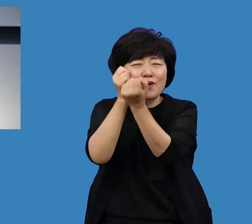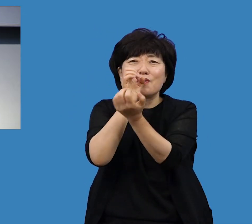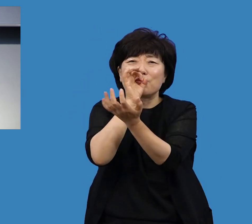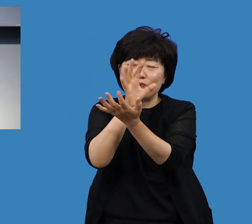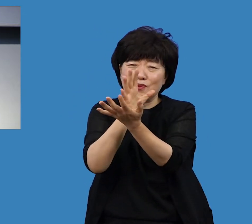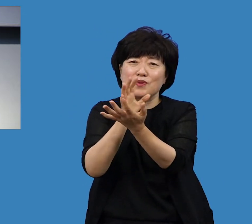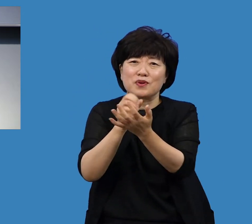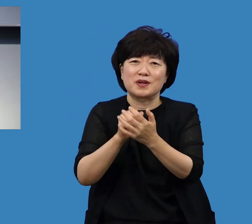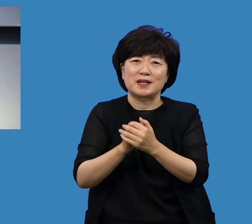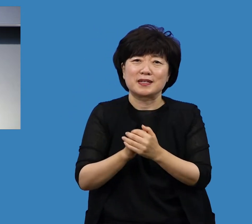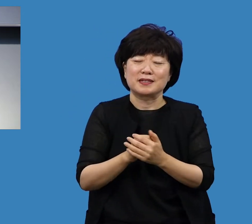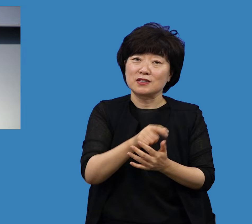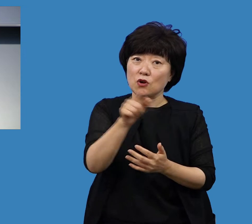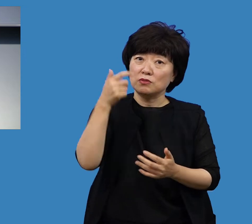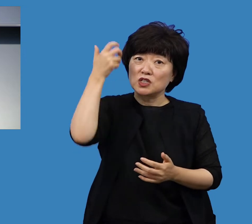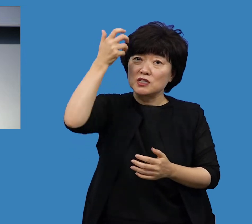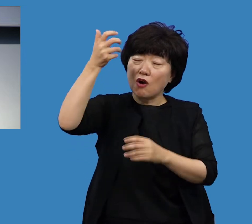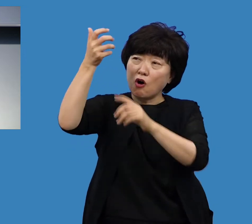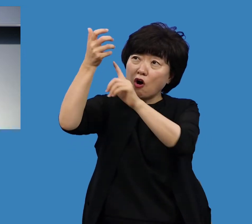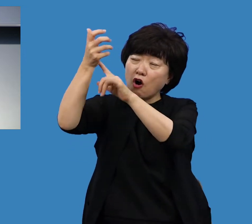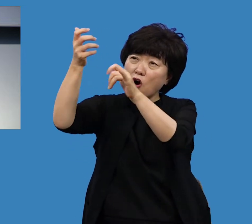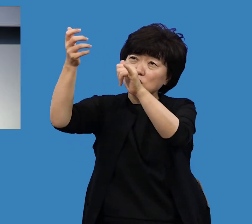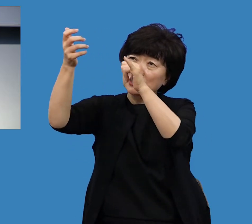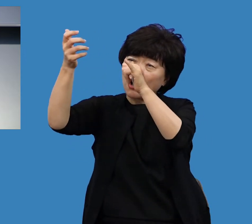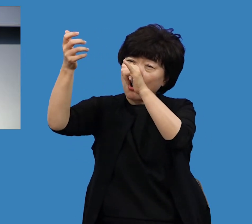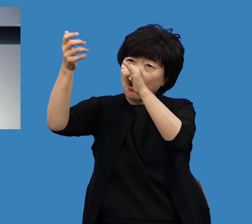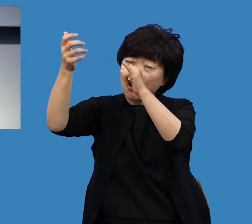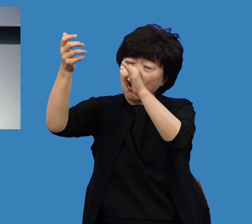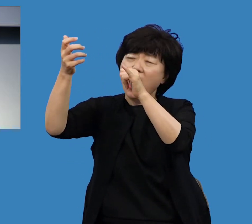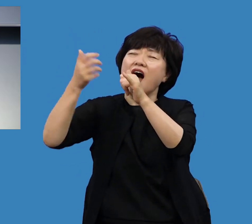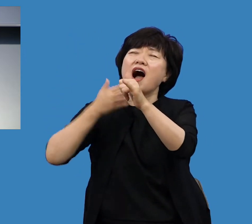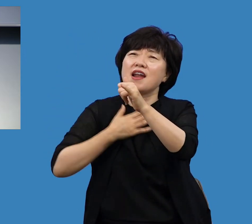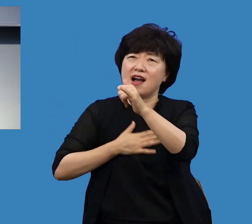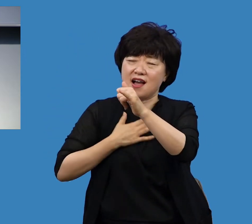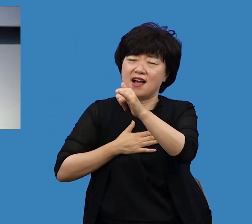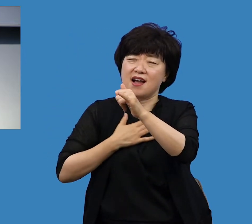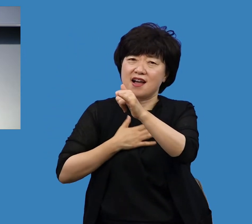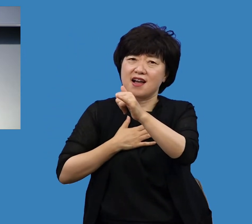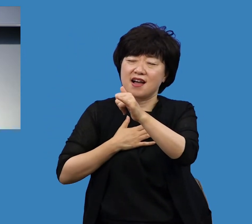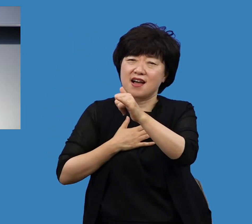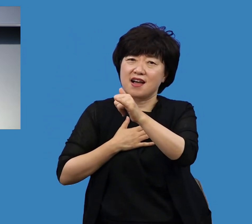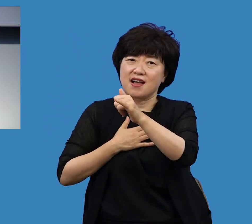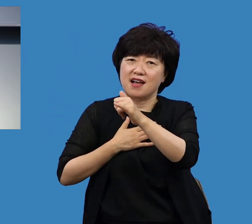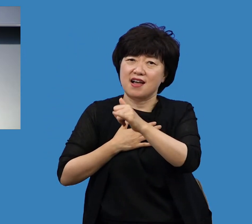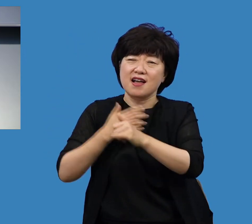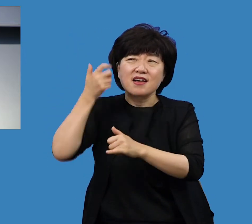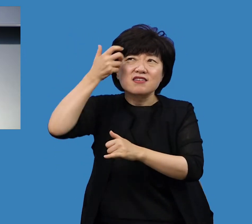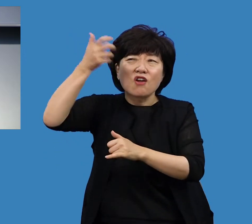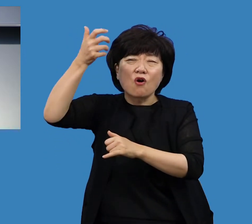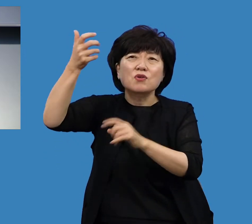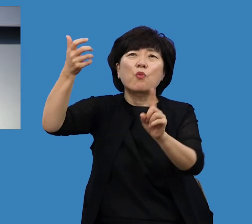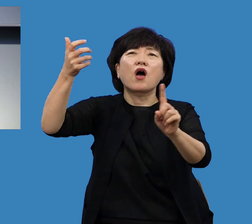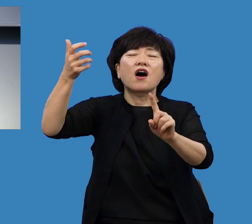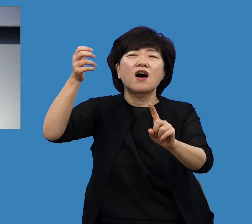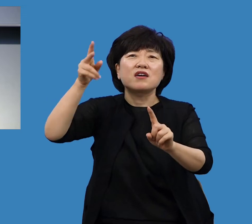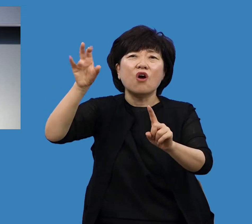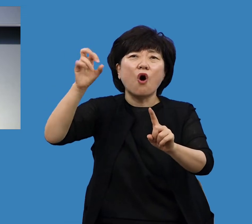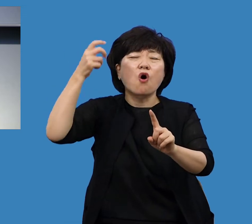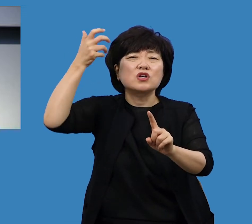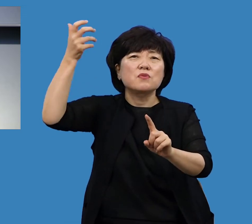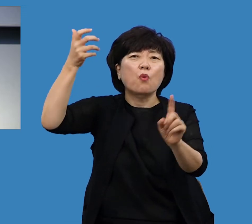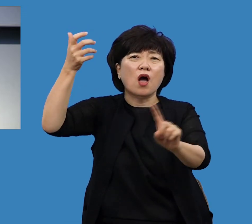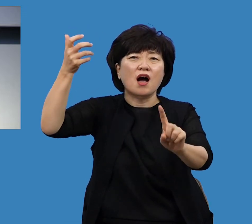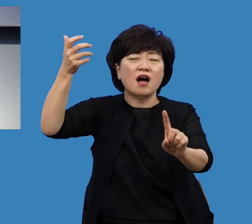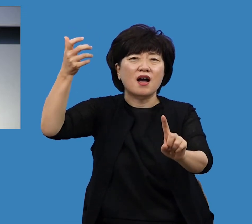아마 여러분도 영적인 게 있어라고 하는 것은 막연하게 다 알고 계시지만, 그래서 영적인 게 정확히 뭐야? 영이 정확히 뭐야?